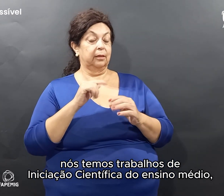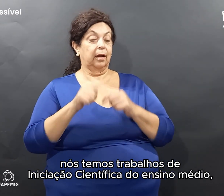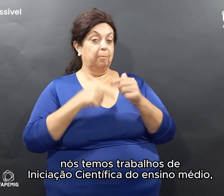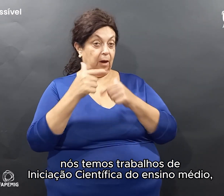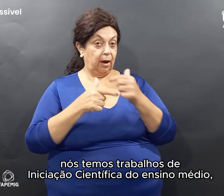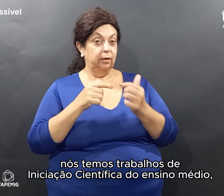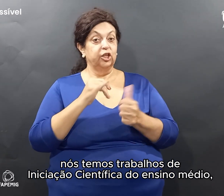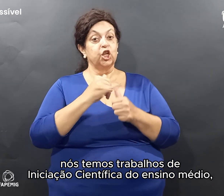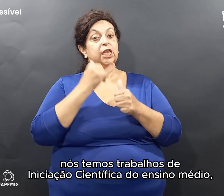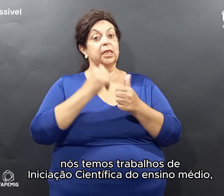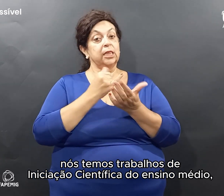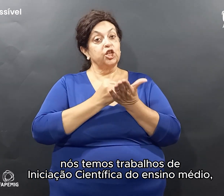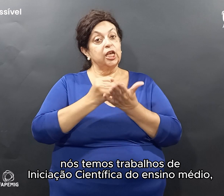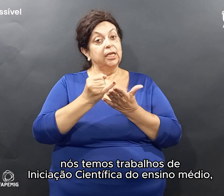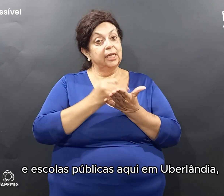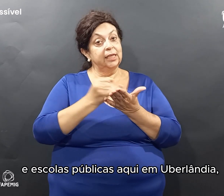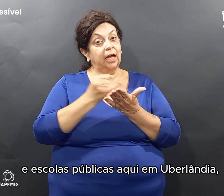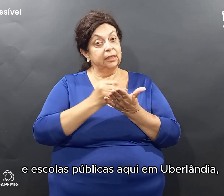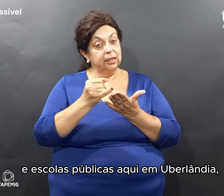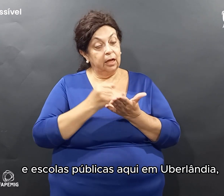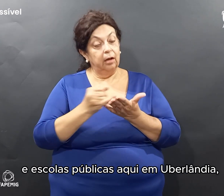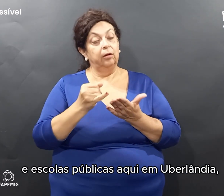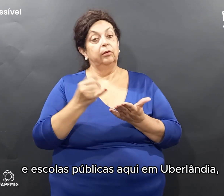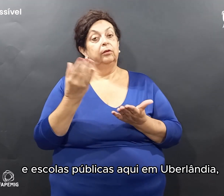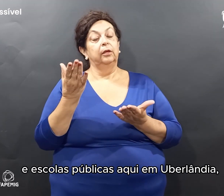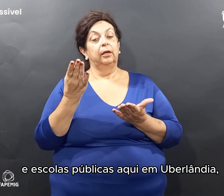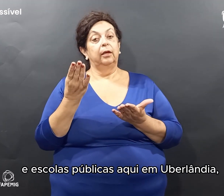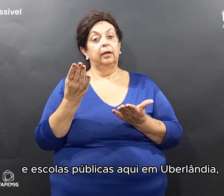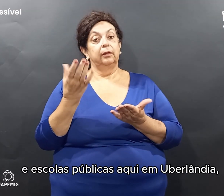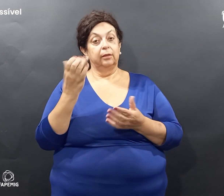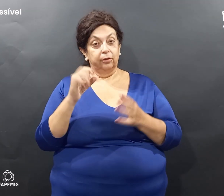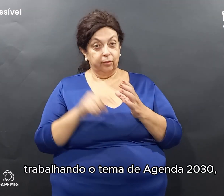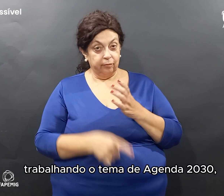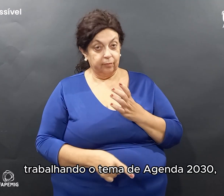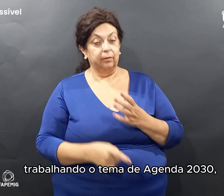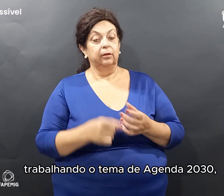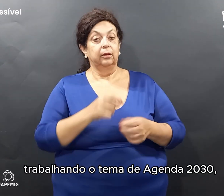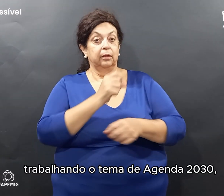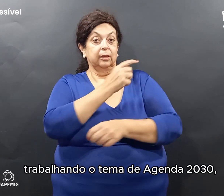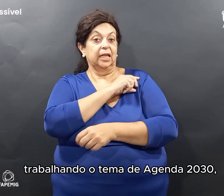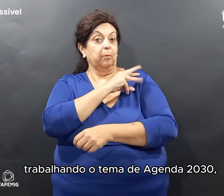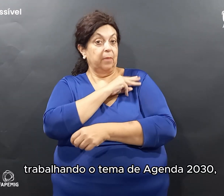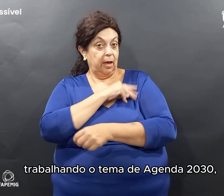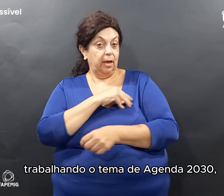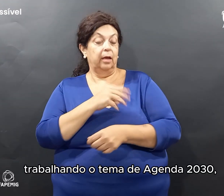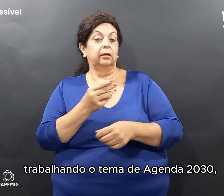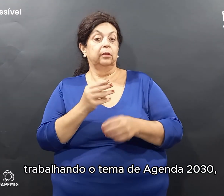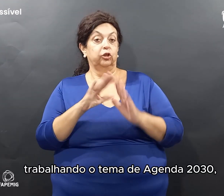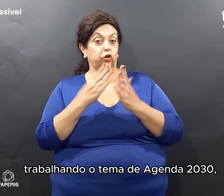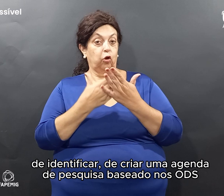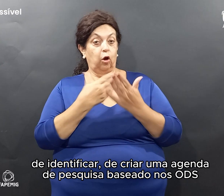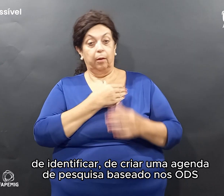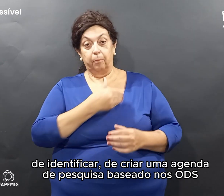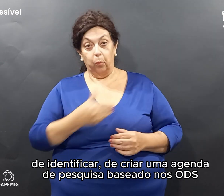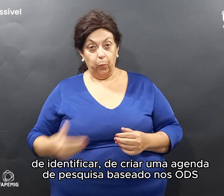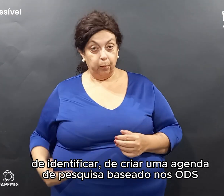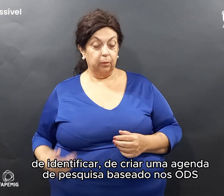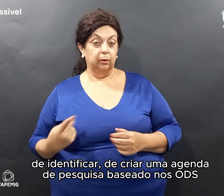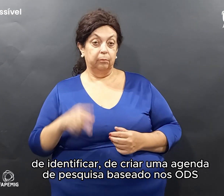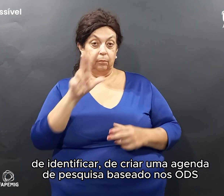científica do ensino médio em escolas públicas aqui em Uberlândia, trabalhando o tema de Agenda 2030, de identificar, de